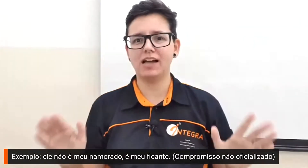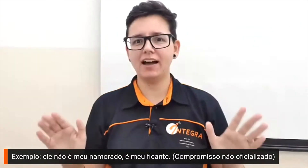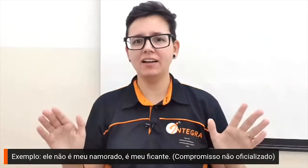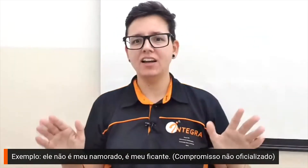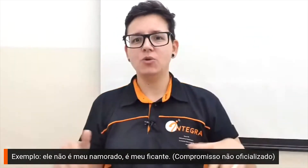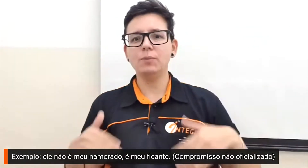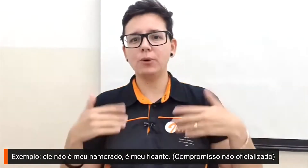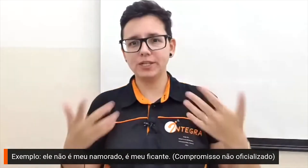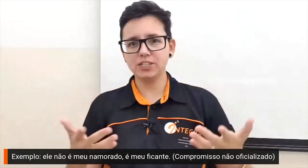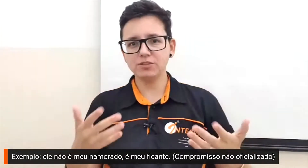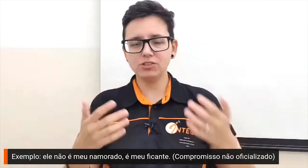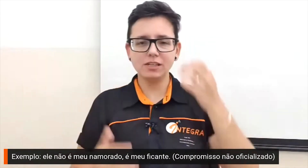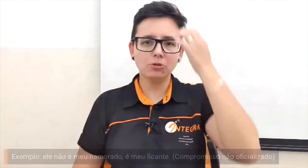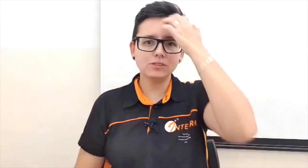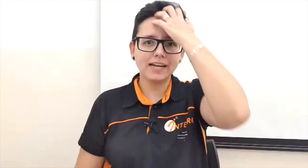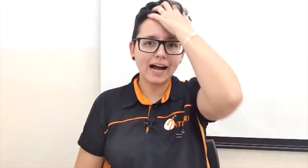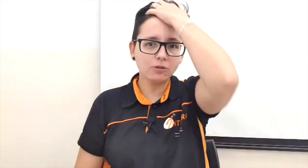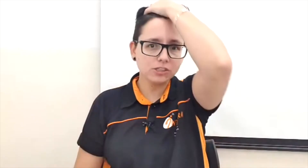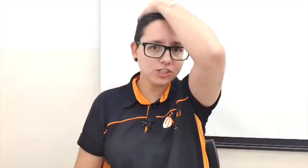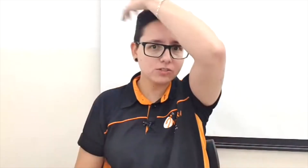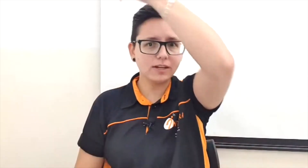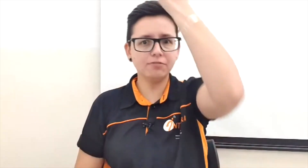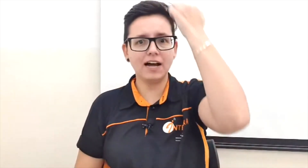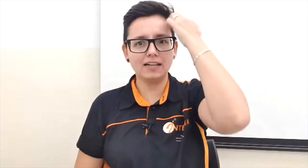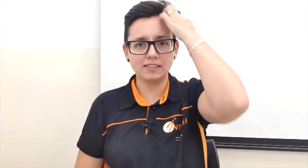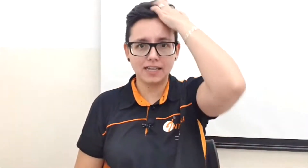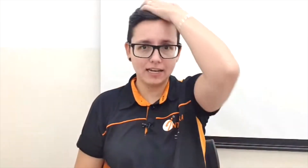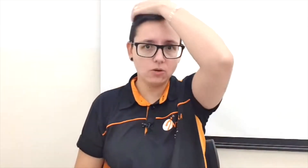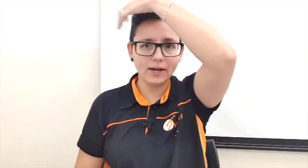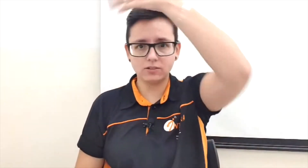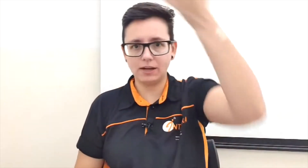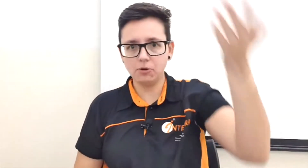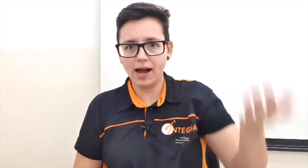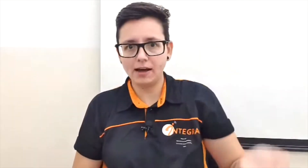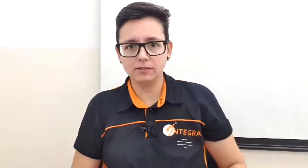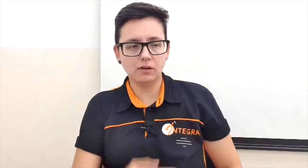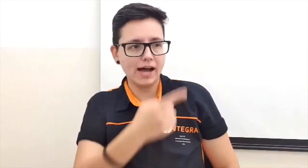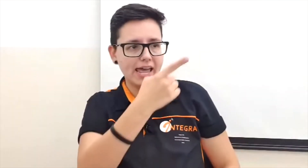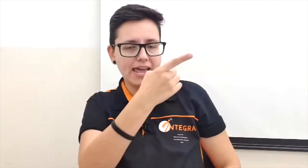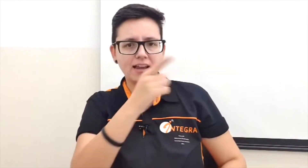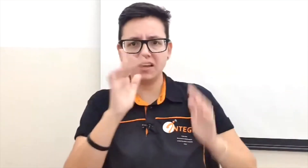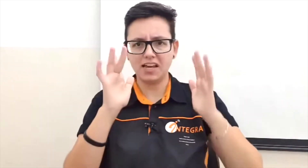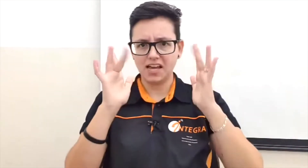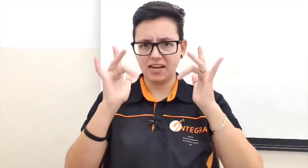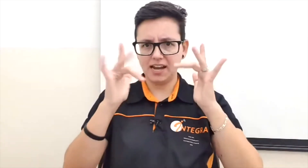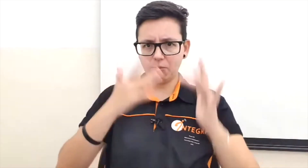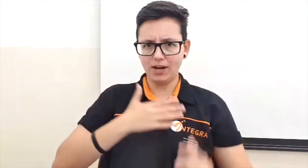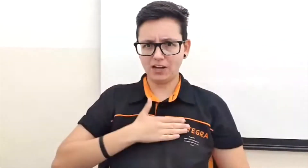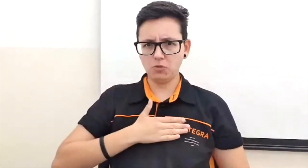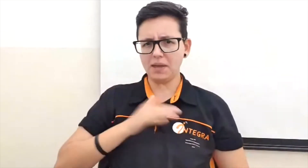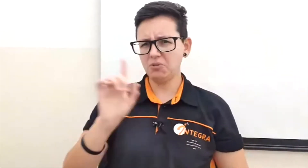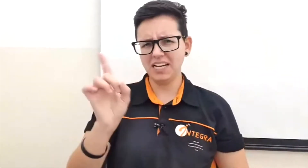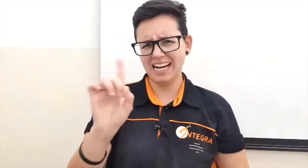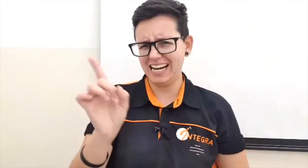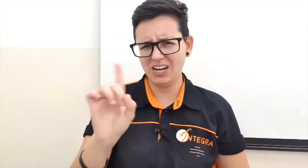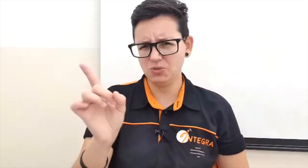tá? O importante é você mostrar o sentido da frase, que ele não é teu namorado. Então, ele, namorado meu,